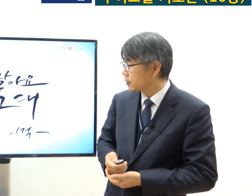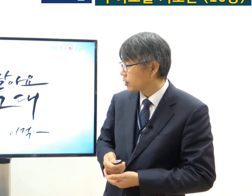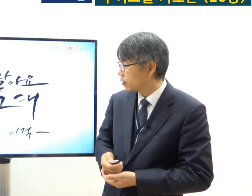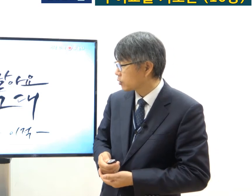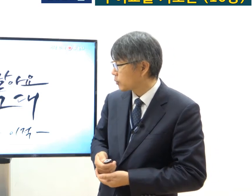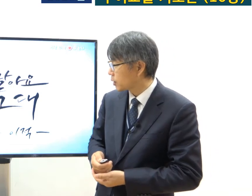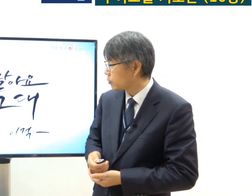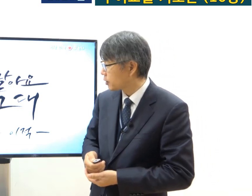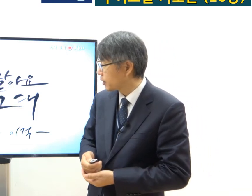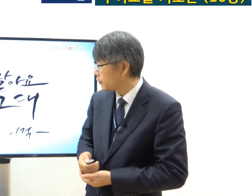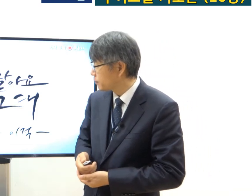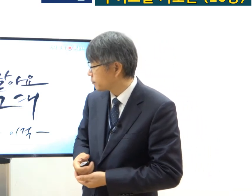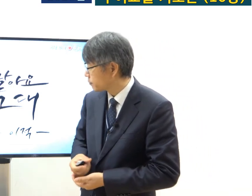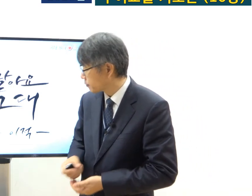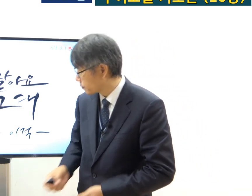이적의 걱정 말아요 그대.